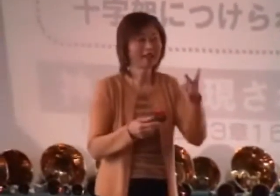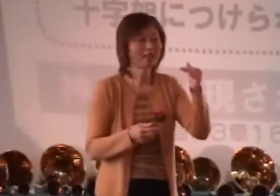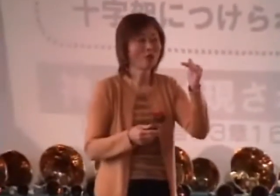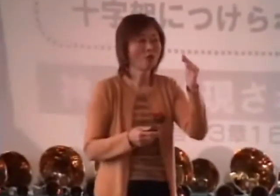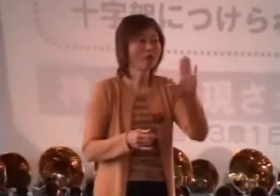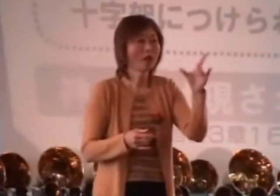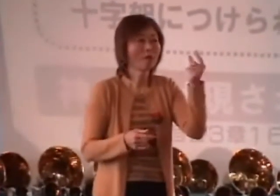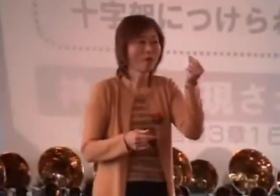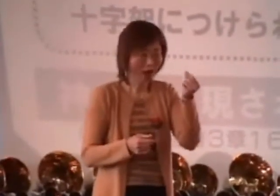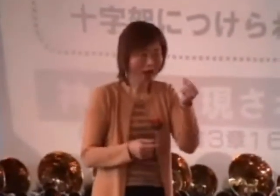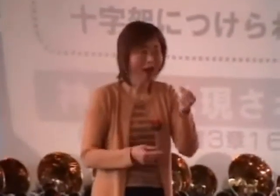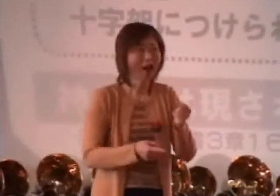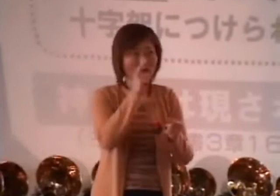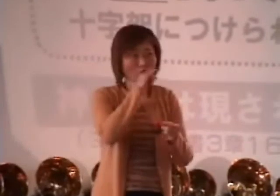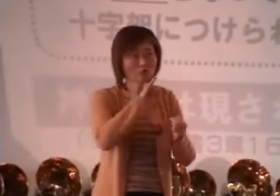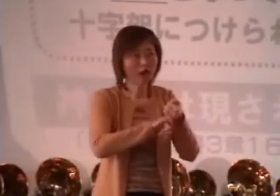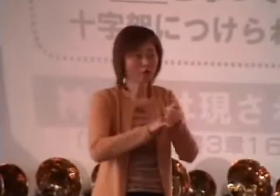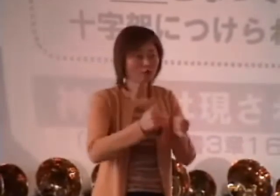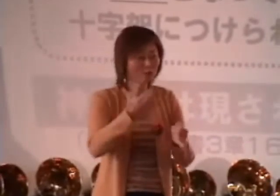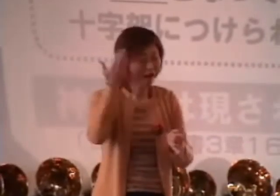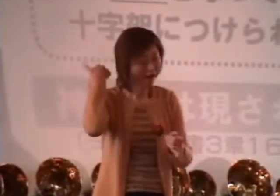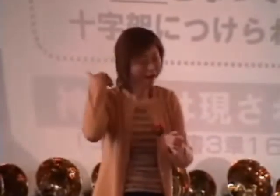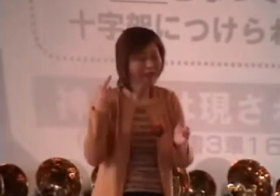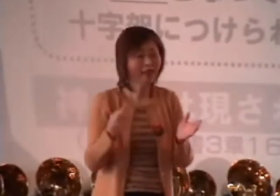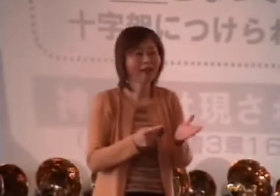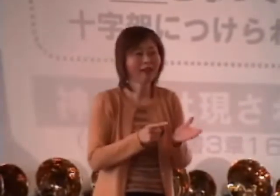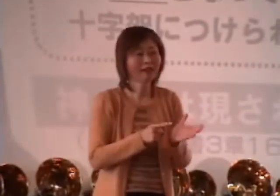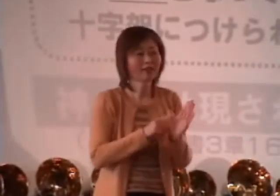イエス・キリストはニコデモに、